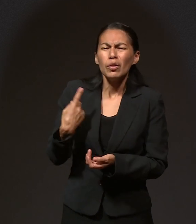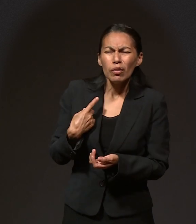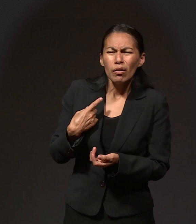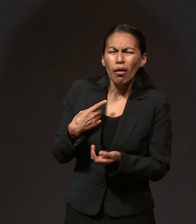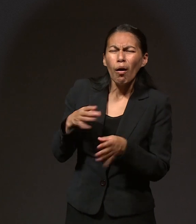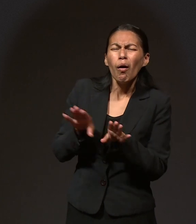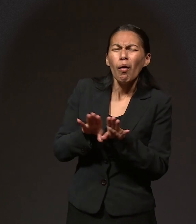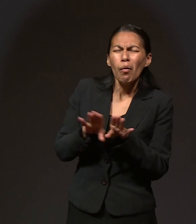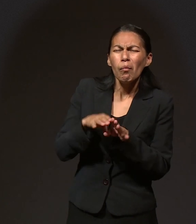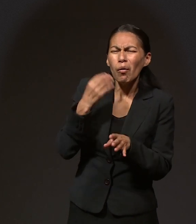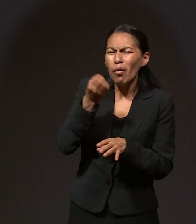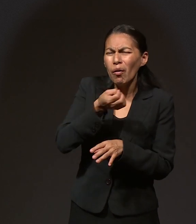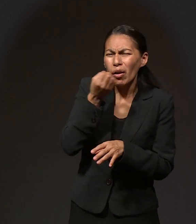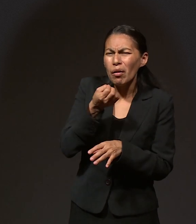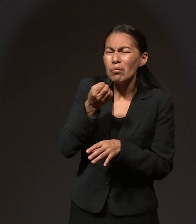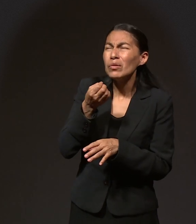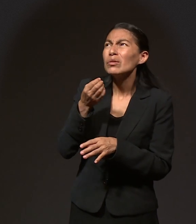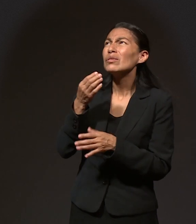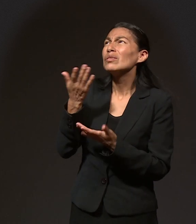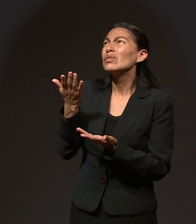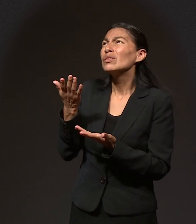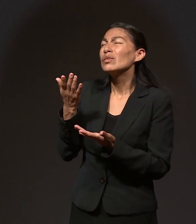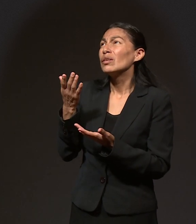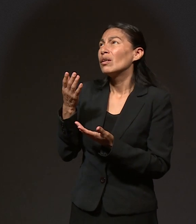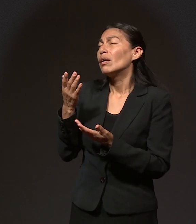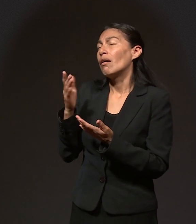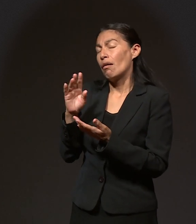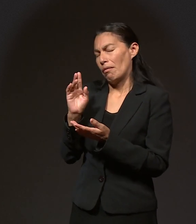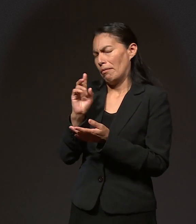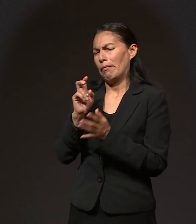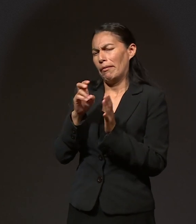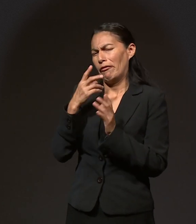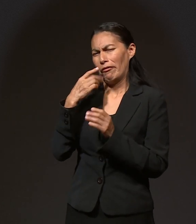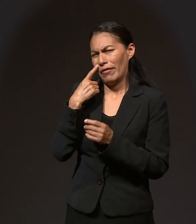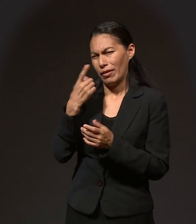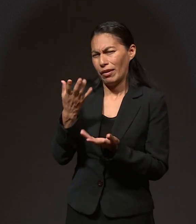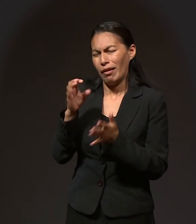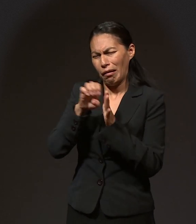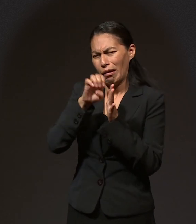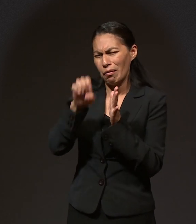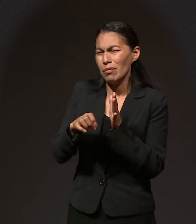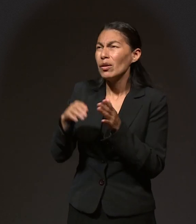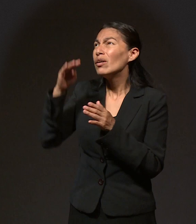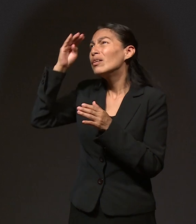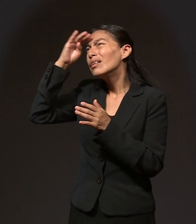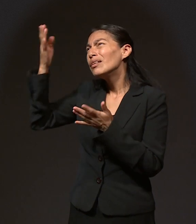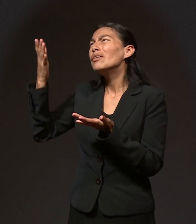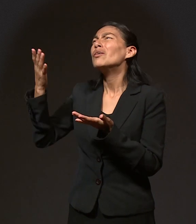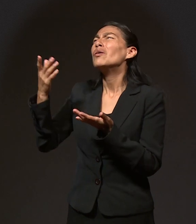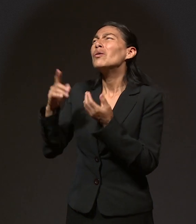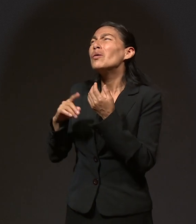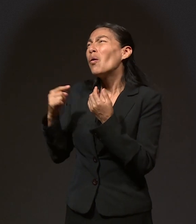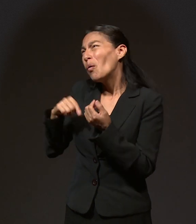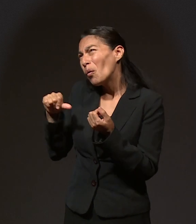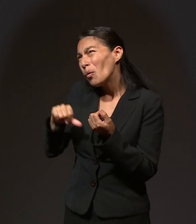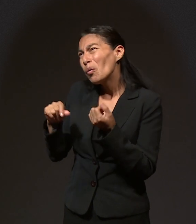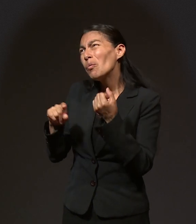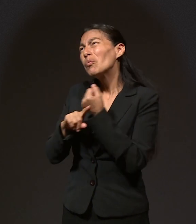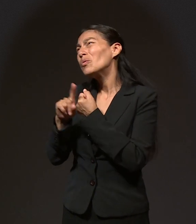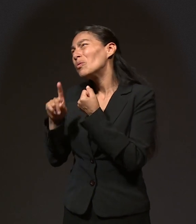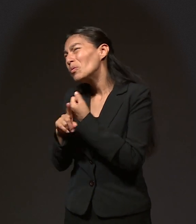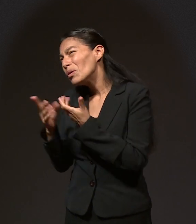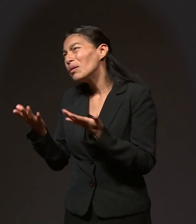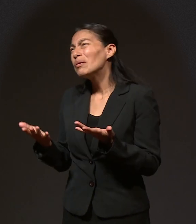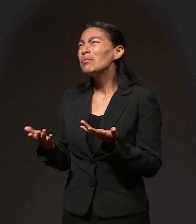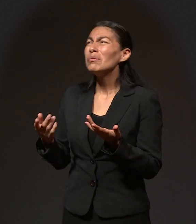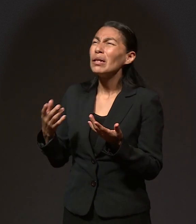como estamos hablando ahora al conversar Señor tú sabes hoy me pasó esto ya tengo desafíos con los hijos y demás te quiero abrir mi corazón eso